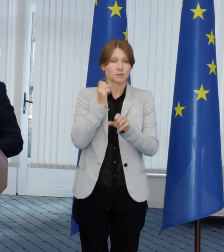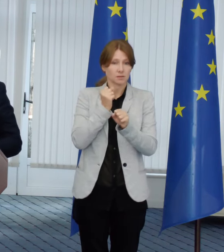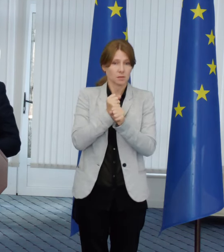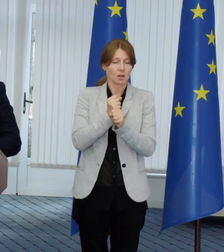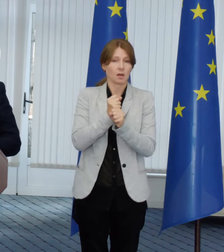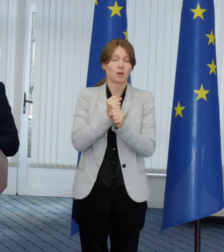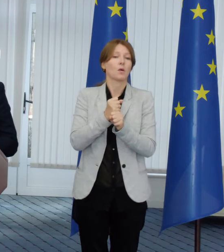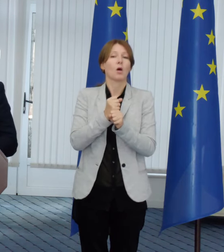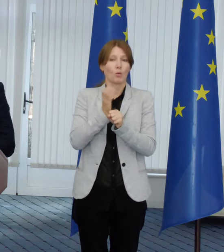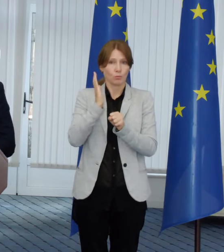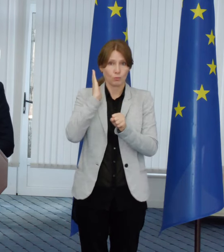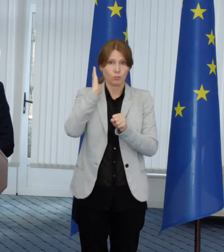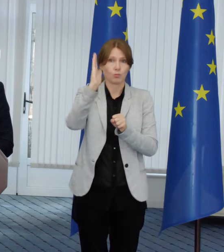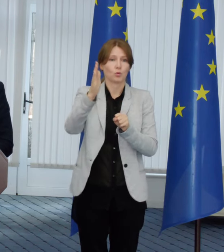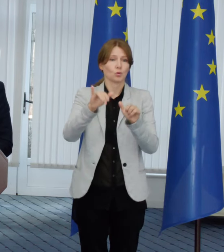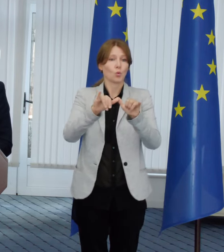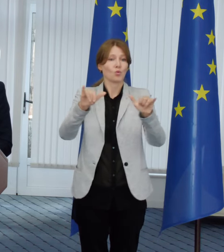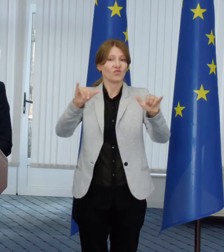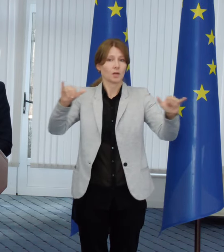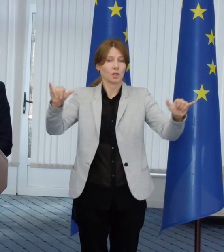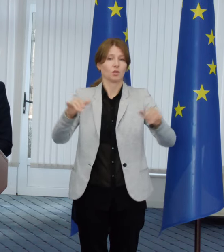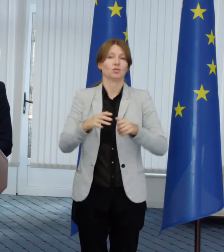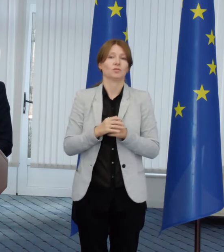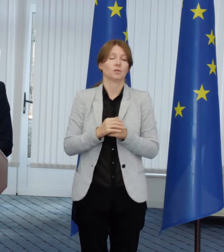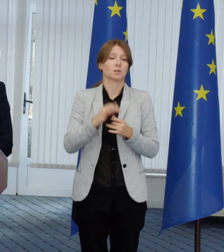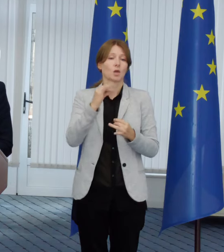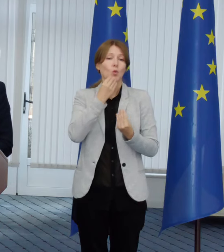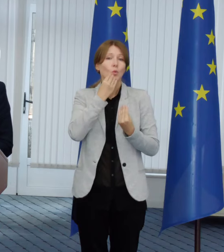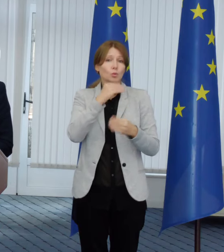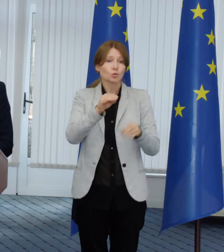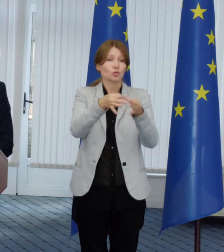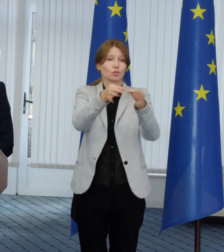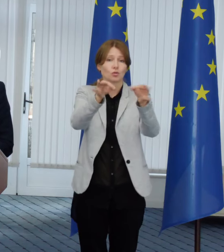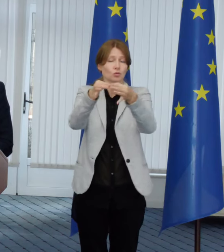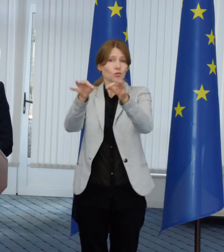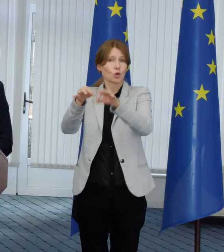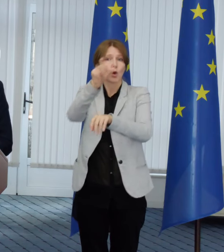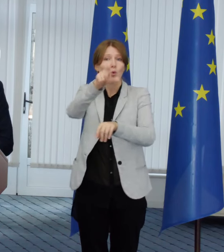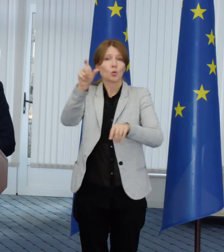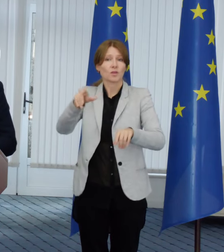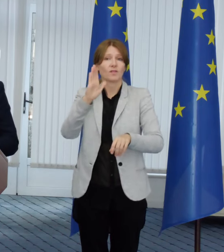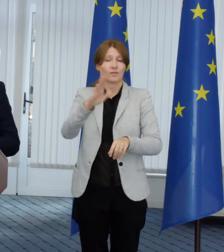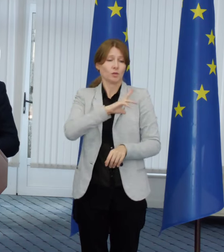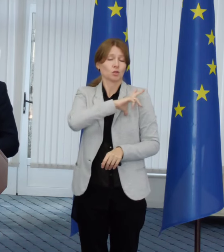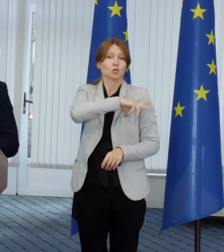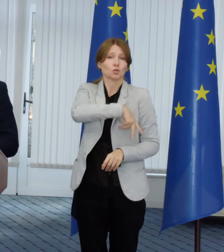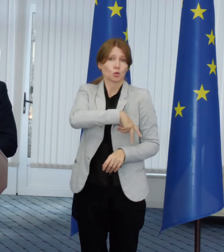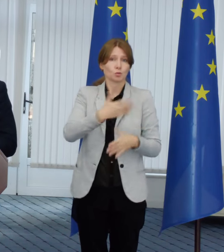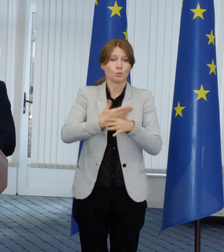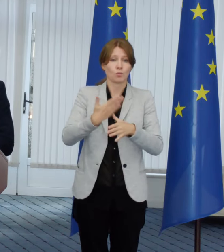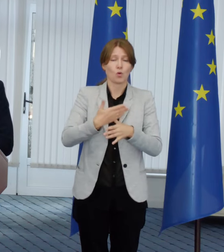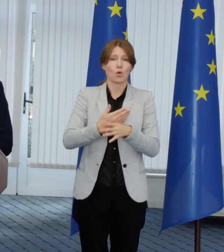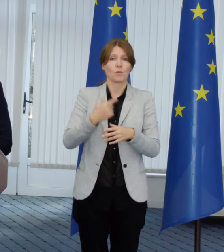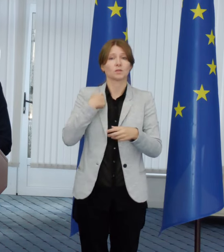să extindă accesul cetățenilor la servicii de asistență socială. Mai mult, noi dezvoltăm competențe,